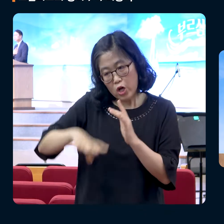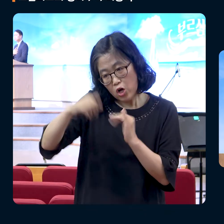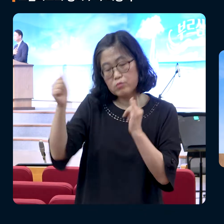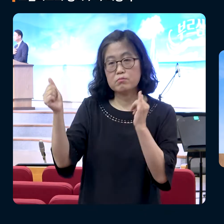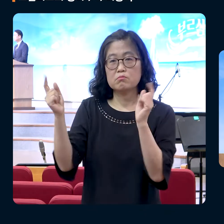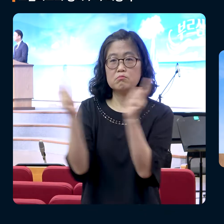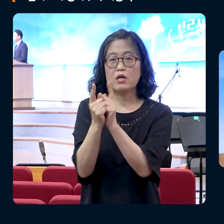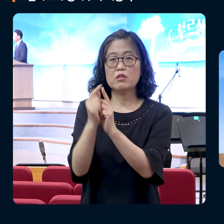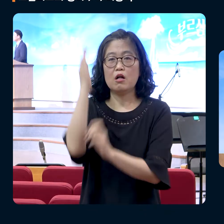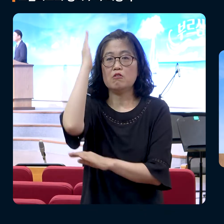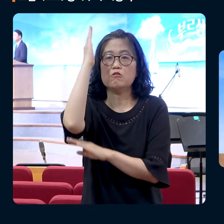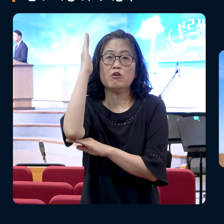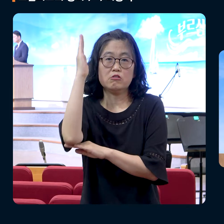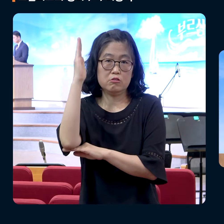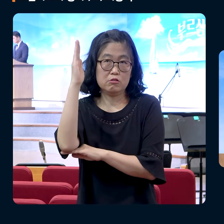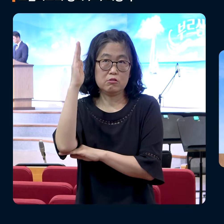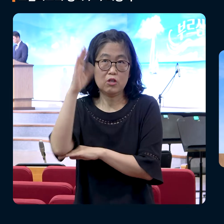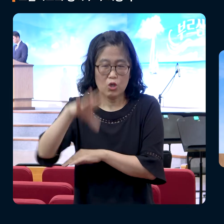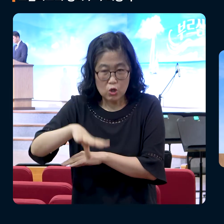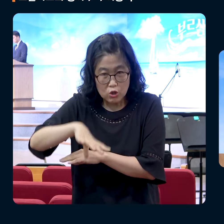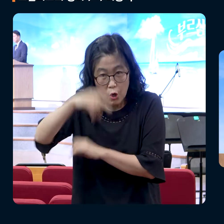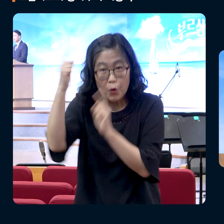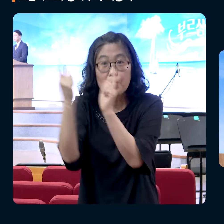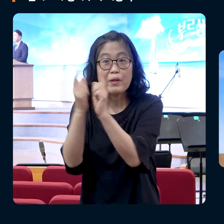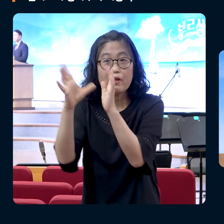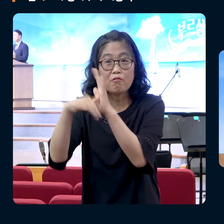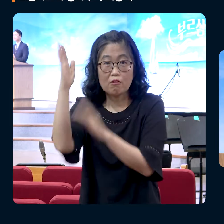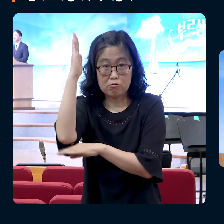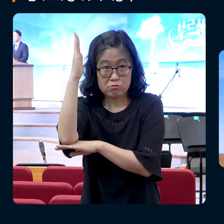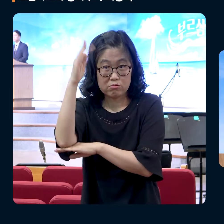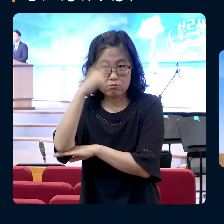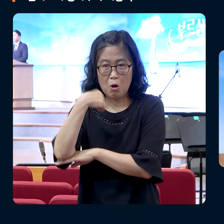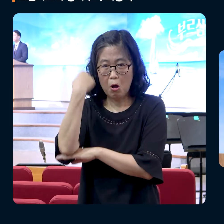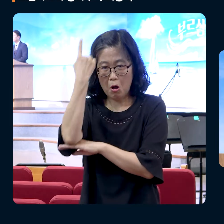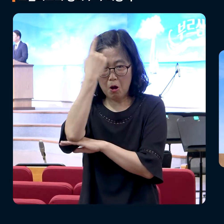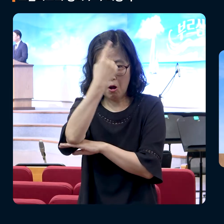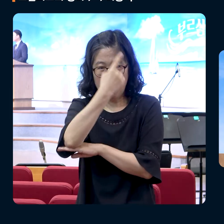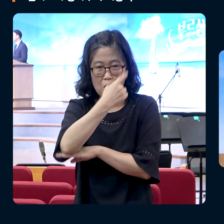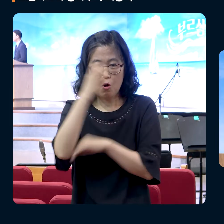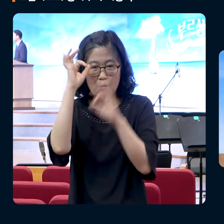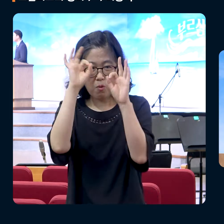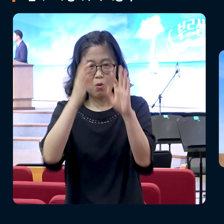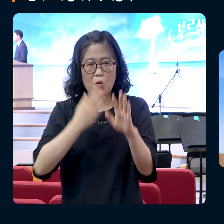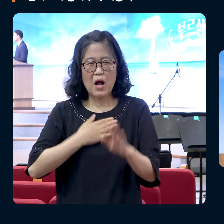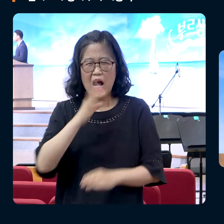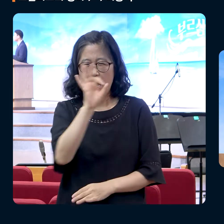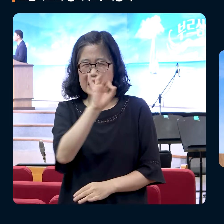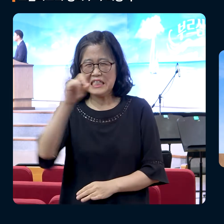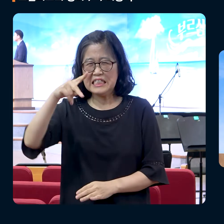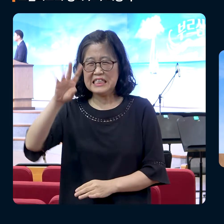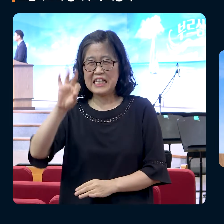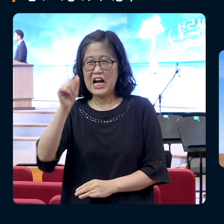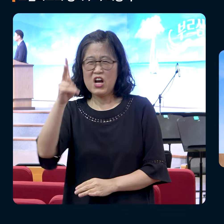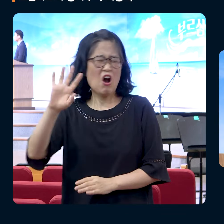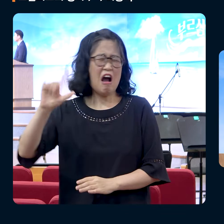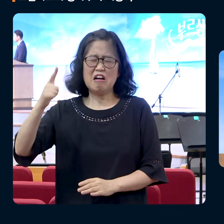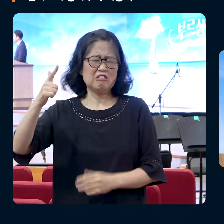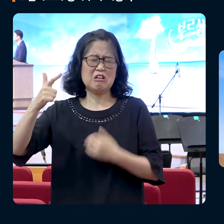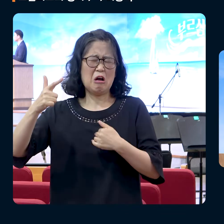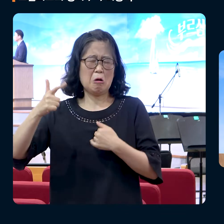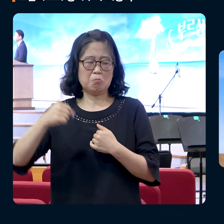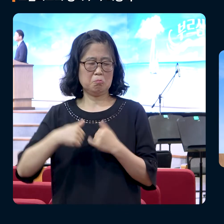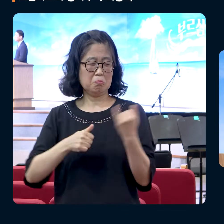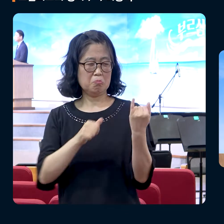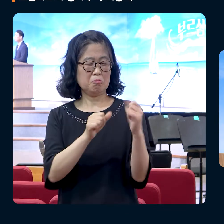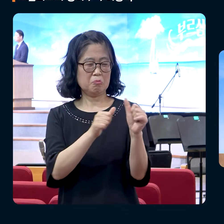그래서 좋은 이야기가 아니고 처음 봤을 때부터 내 이상형이 아니었어요. 처음 만났을 때부터